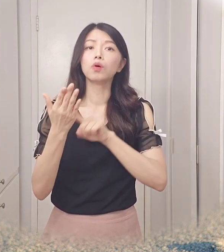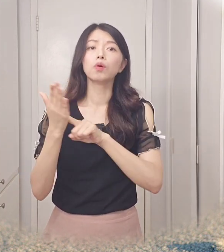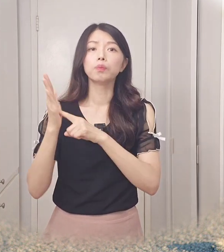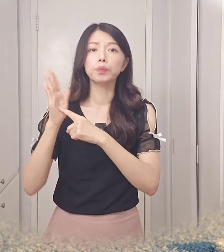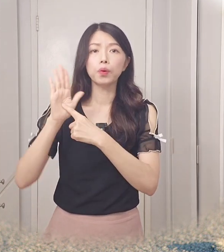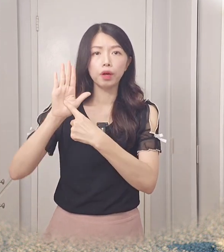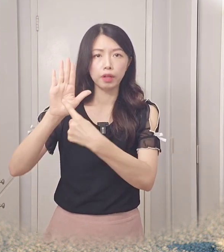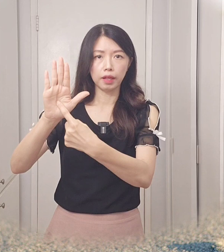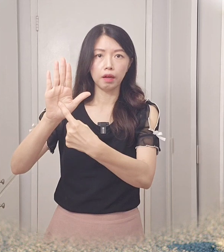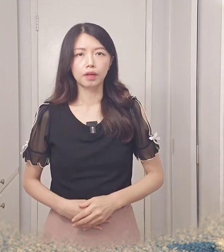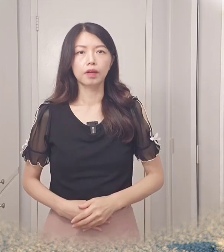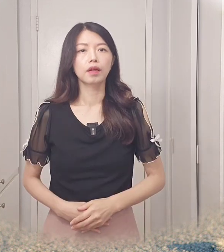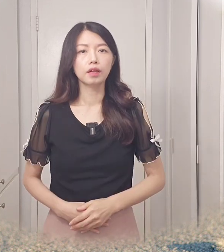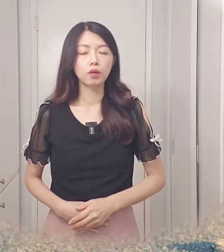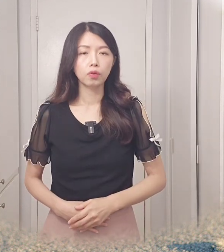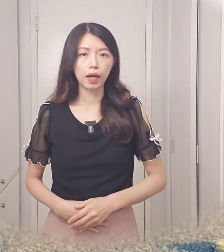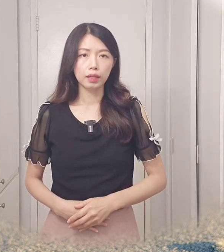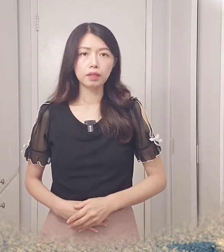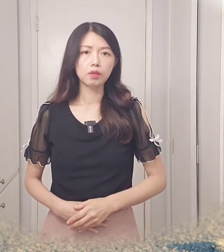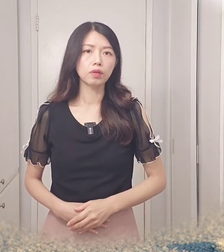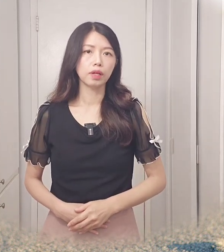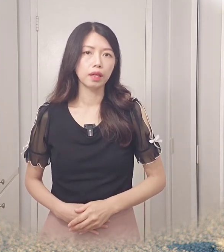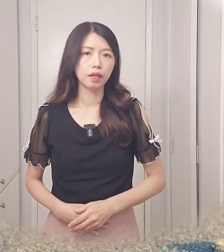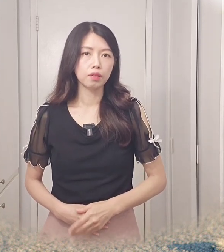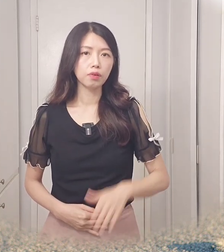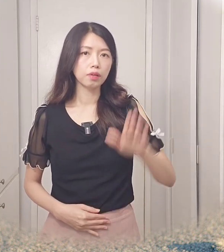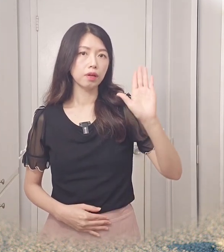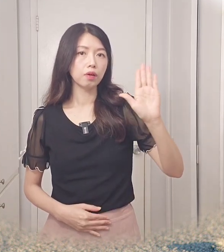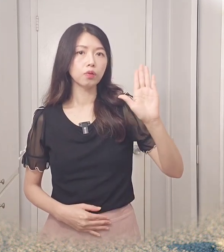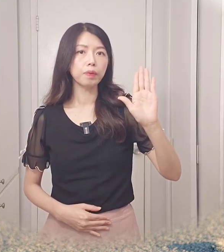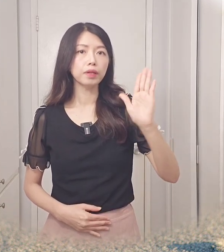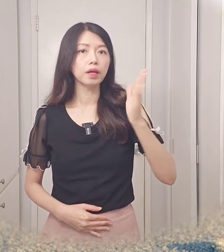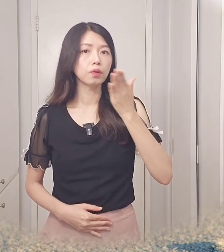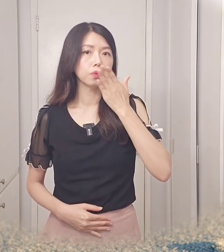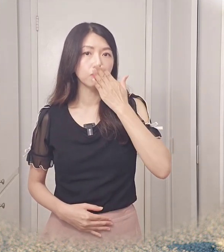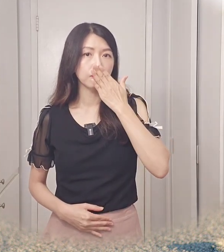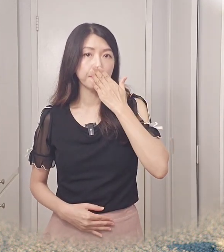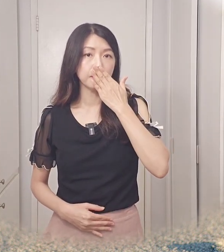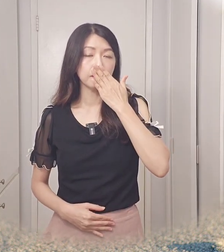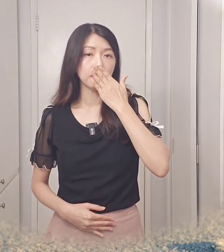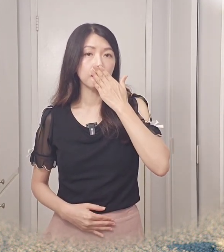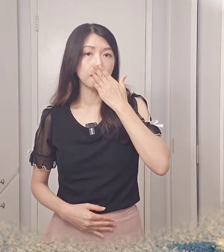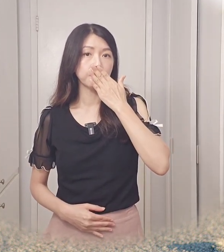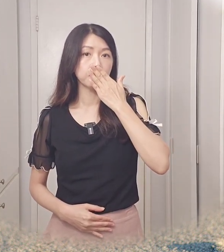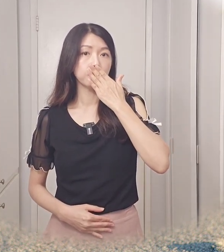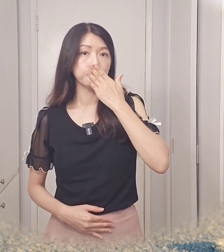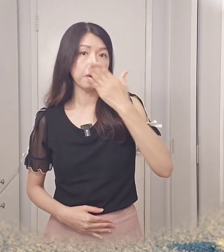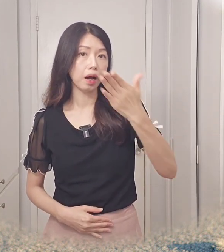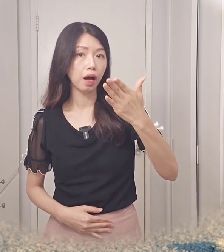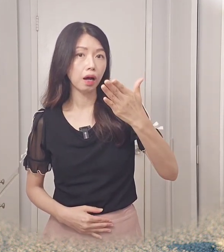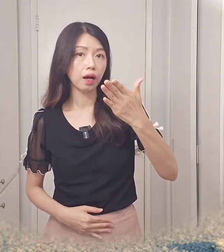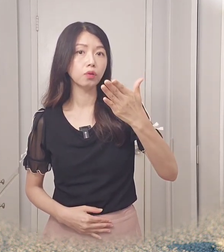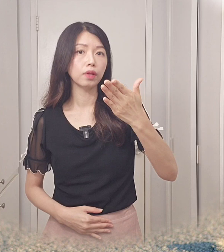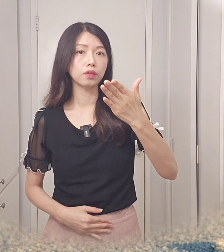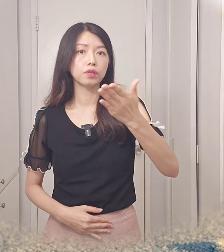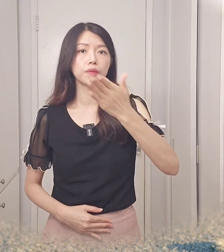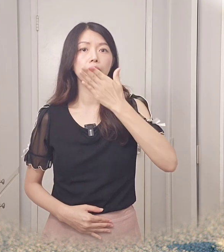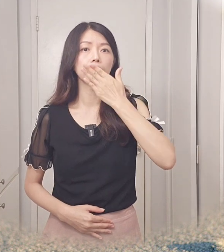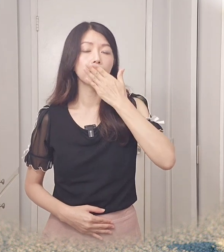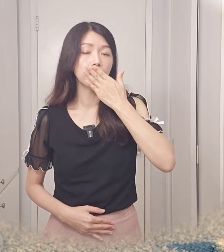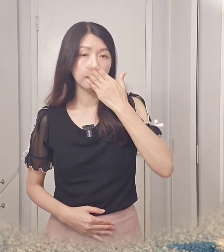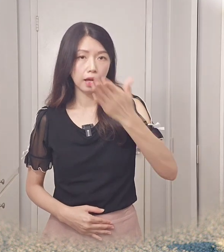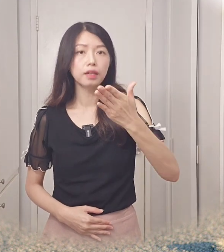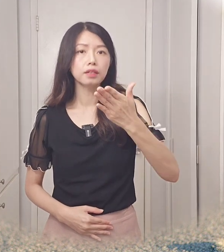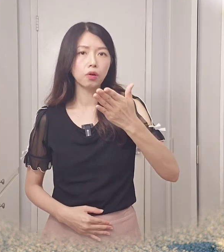말로 표현하다. 그리고 가능성을 나타낸 수어는요. 손바닥으로 입 앞에 댔다가 앞으로 팍 하고